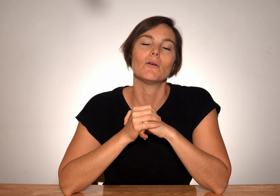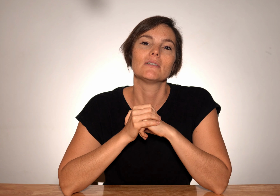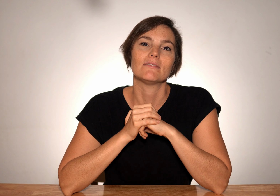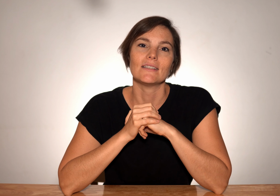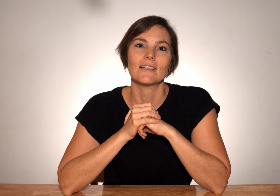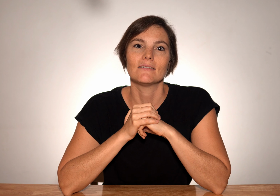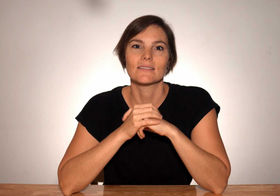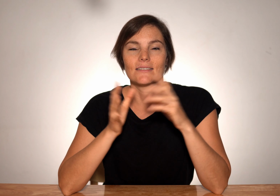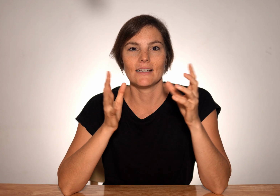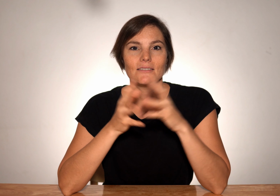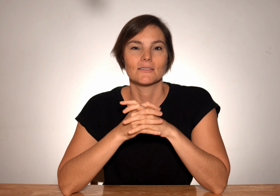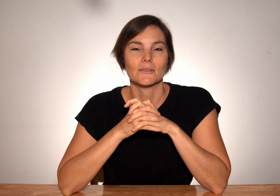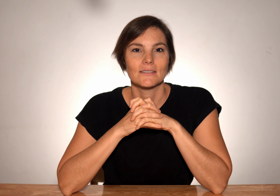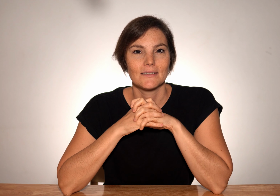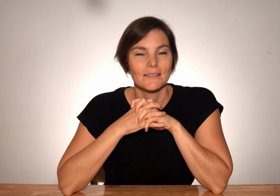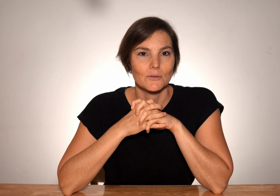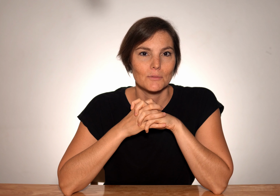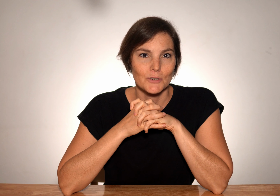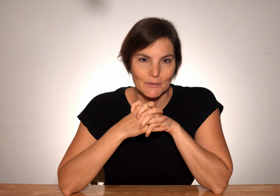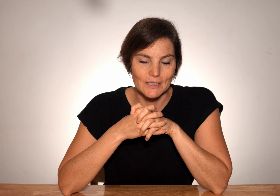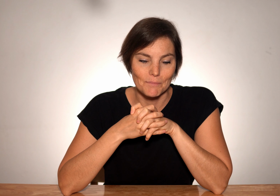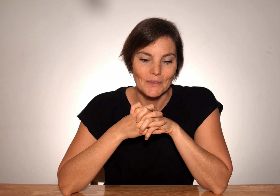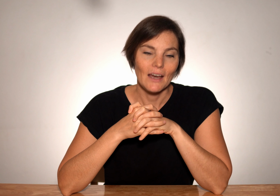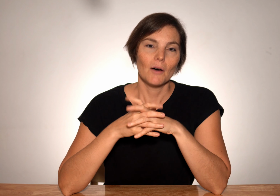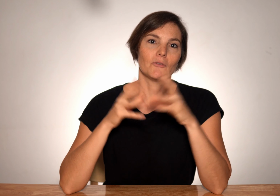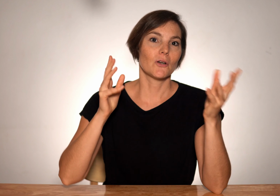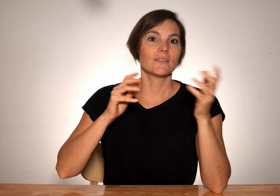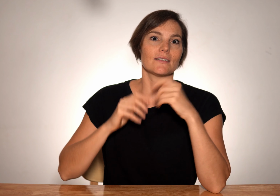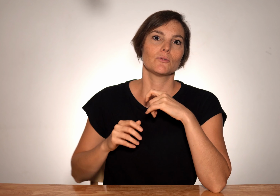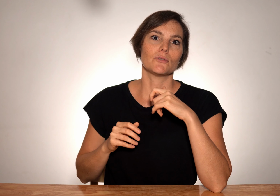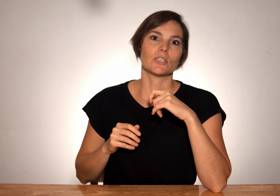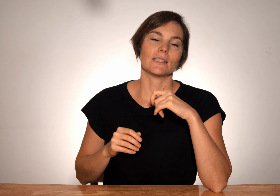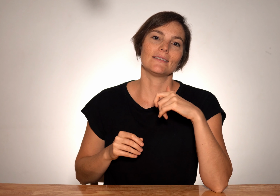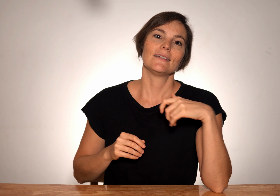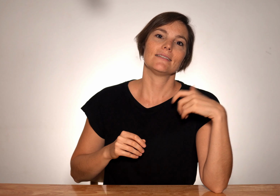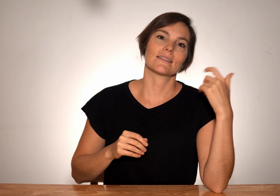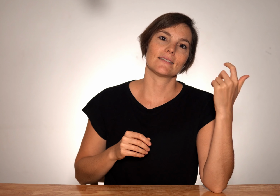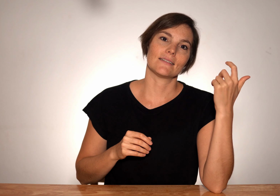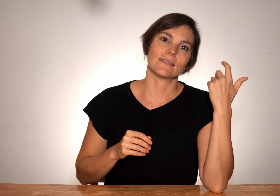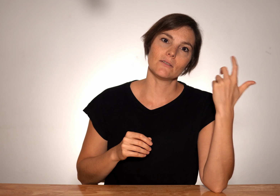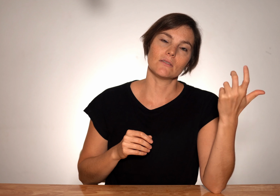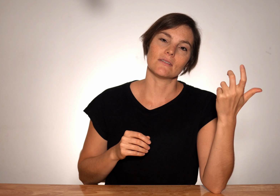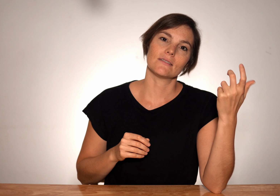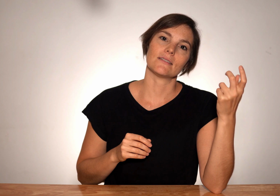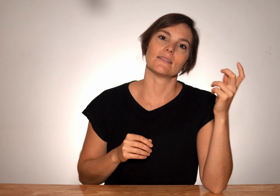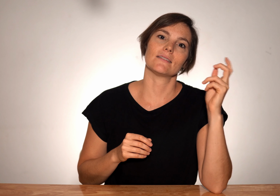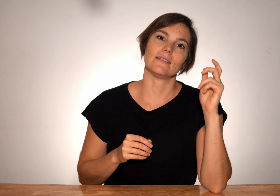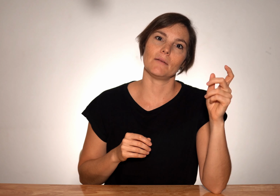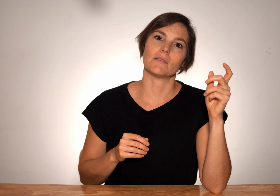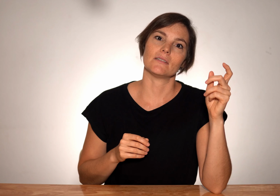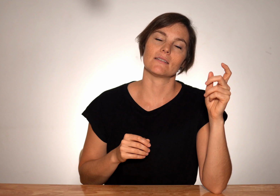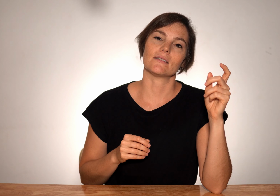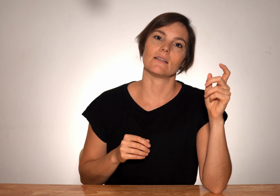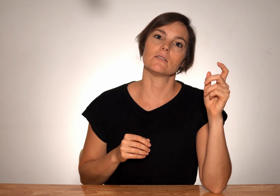auch mit Wasser und Gezeiten und solchen Dingen natürlich beschäftigen. Und wir können uns das so vorstellen, die Rezession, das ist die Ebbe. Das ist also die